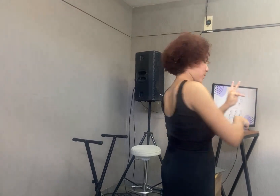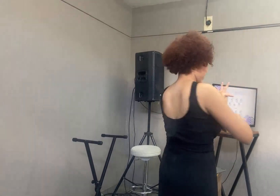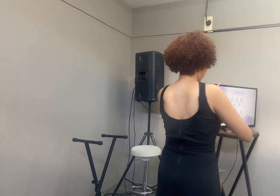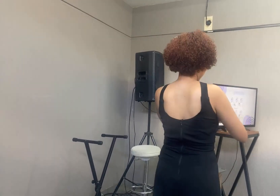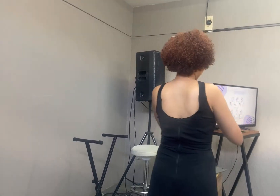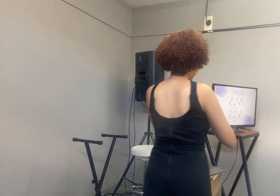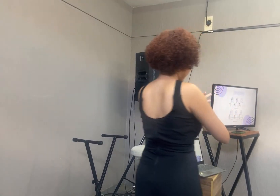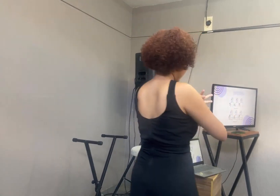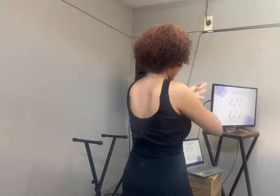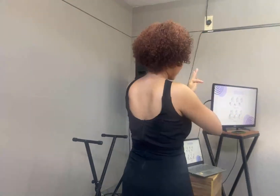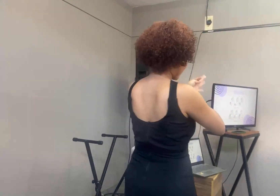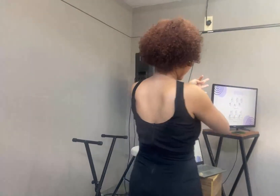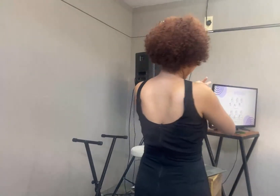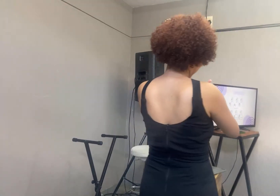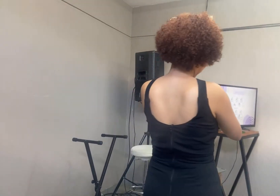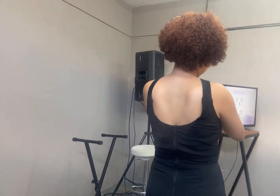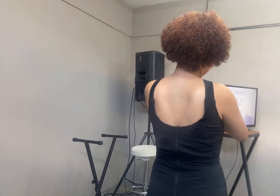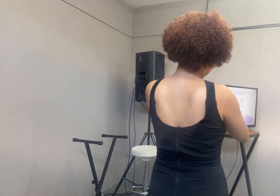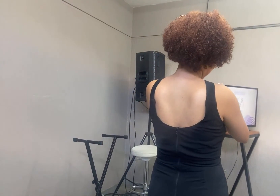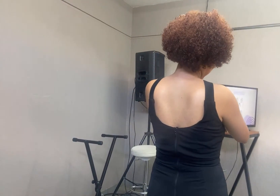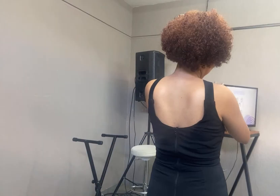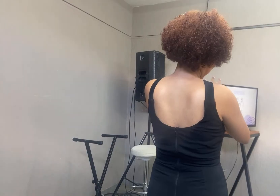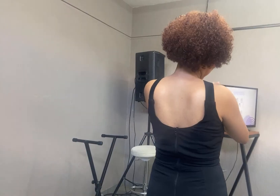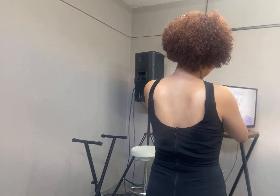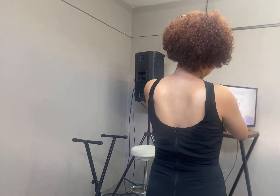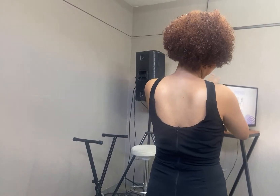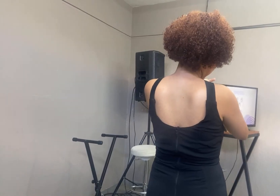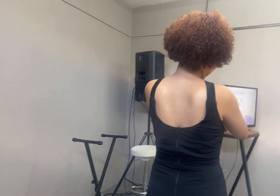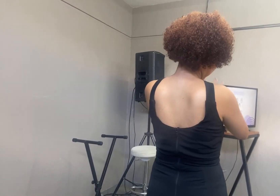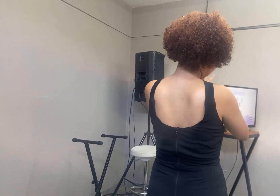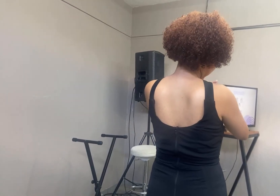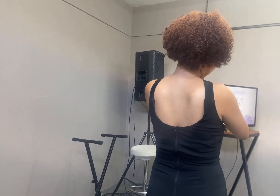faz, você tá com a mão aberta, fechada, e cada você tá falando fofoca e você tá